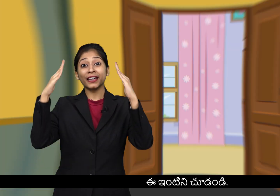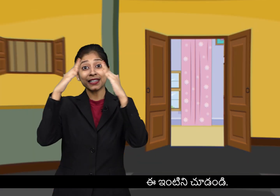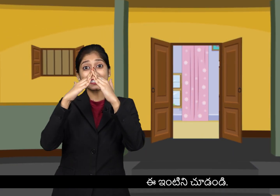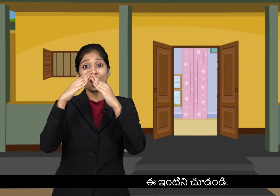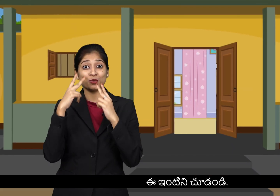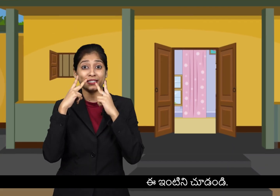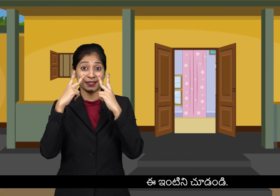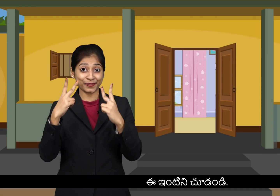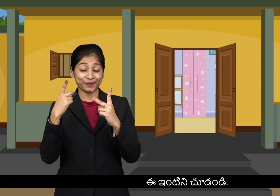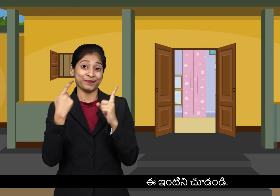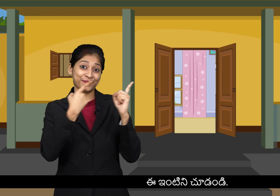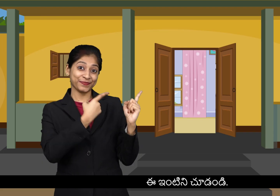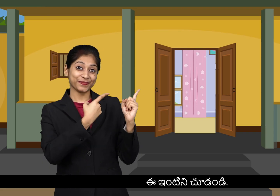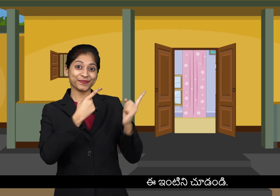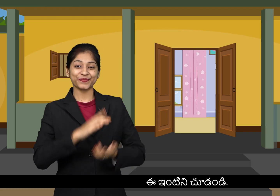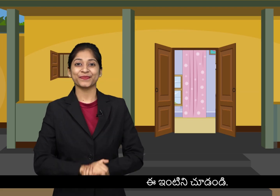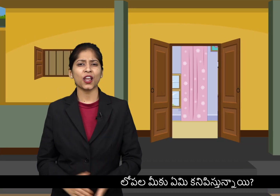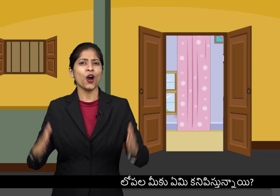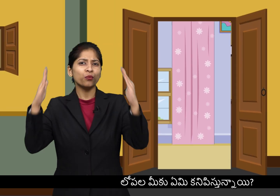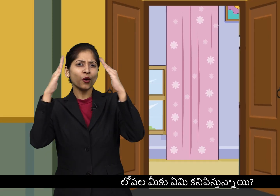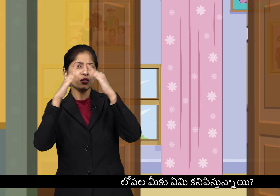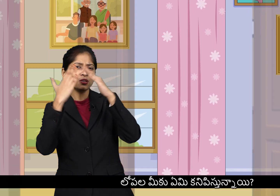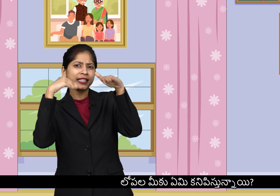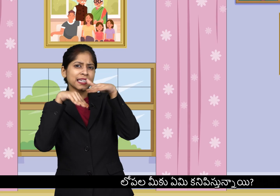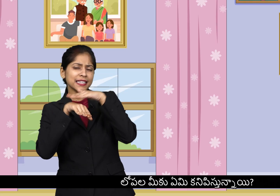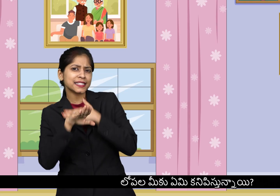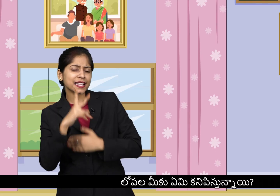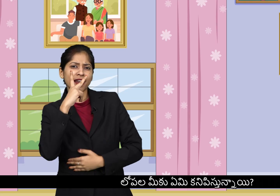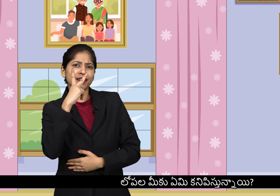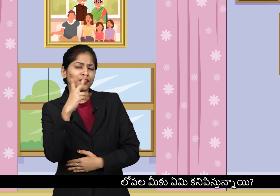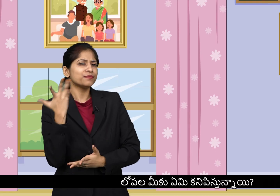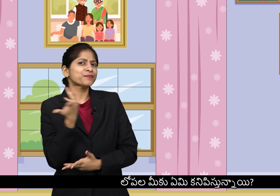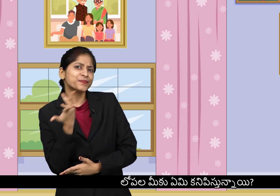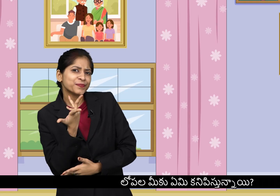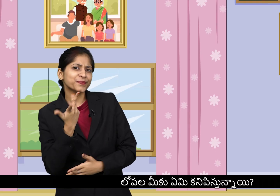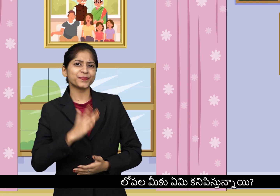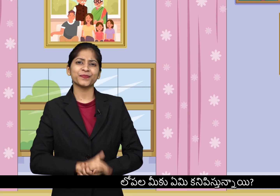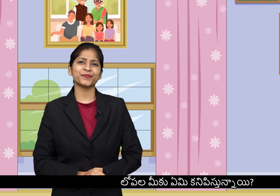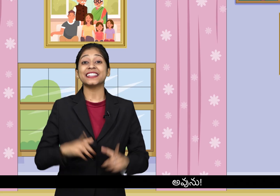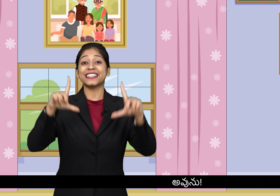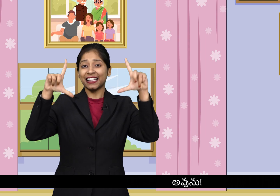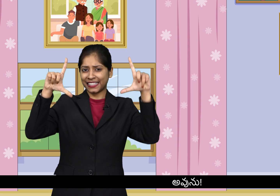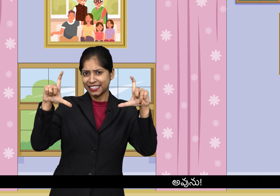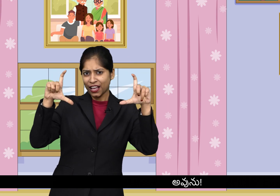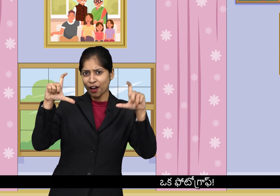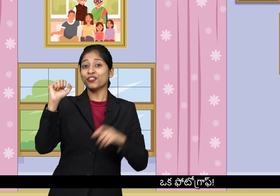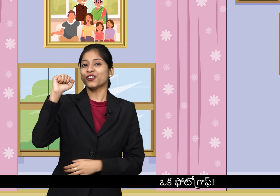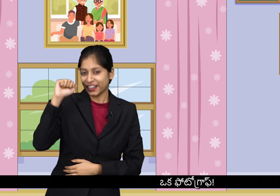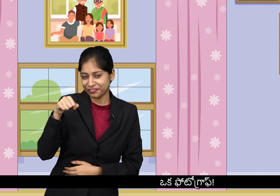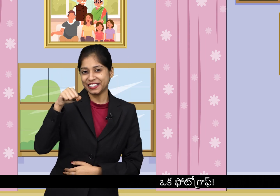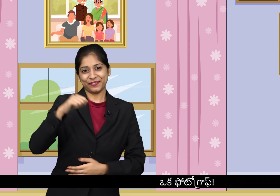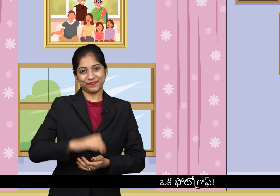ఈ ఇంటిని చూడండి. లోపల మీకు ఏమి కనిపిస్తున్నాయి? అవును,